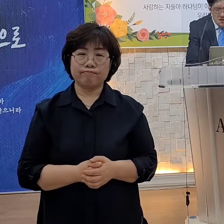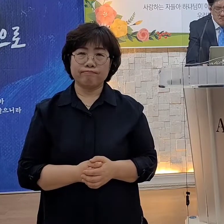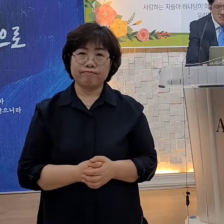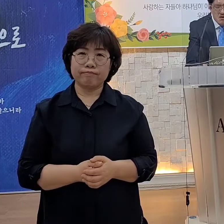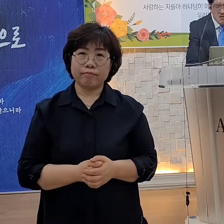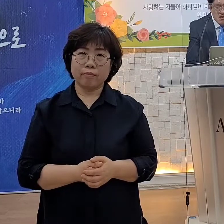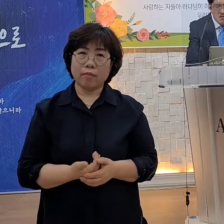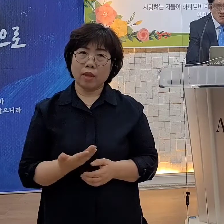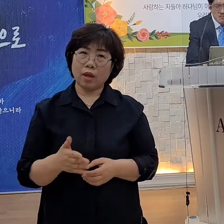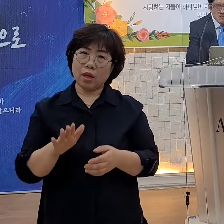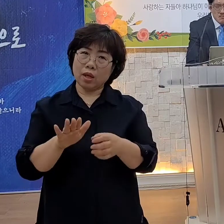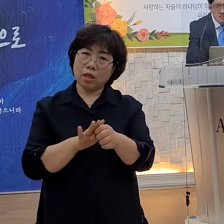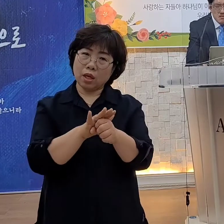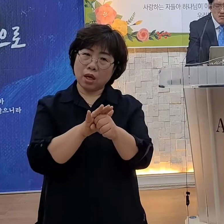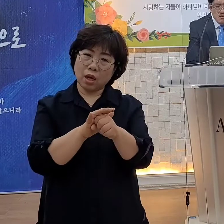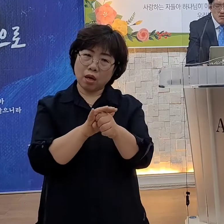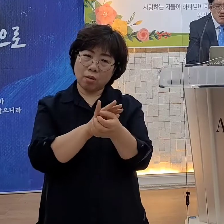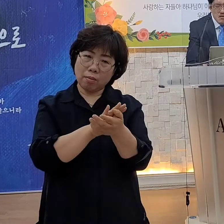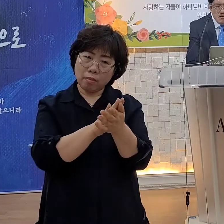그러면 사랑에 문제가 있나?